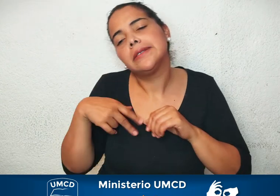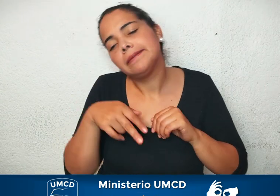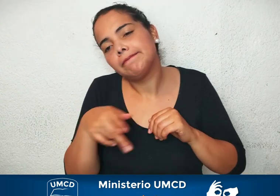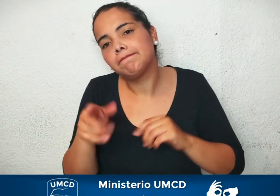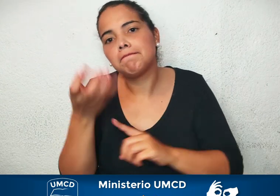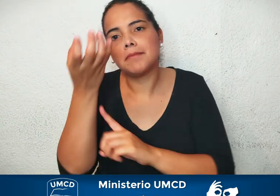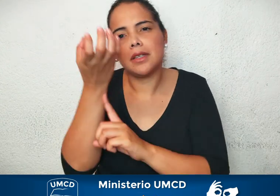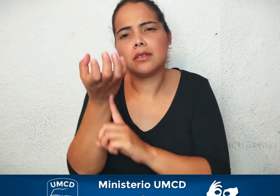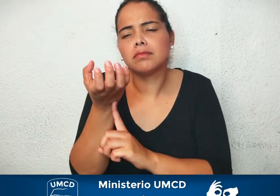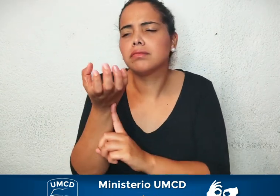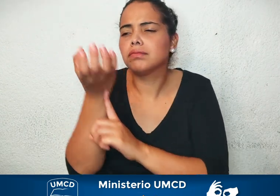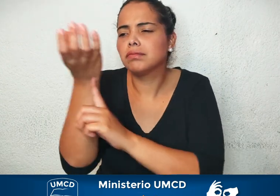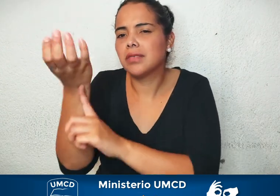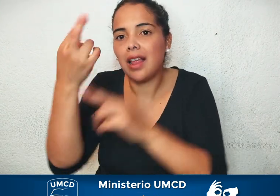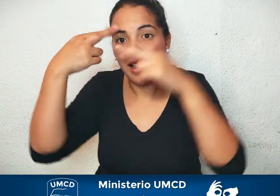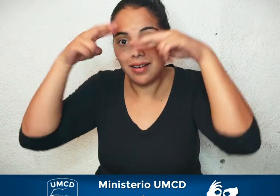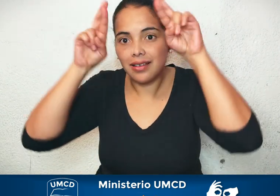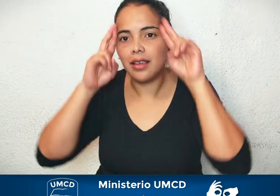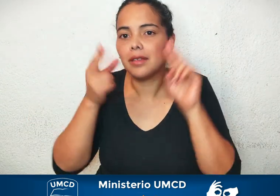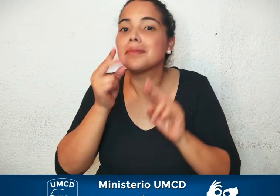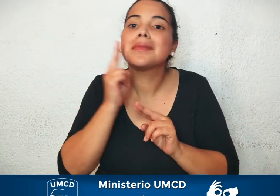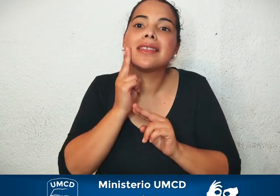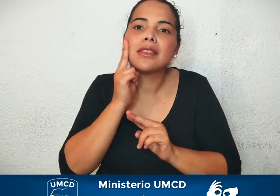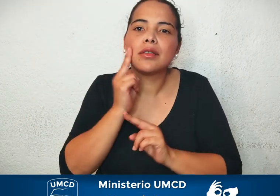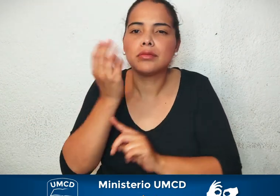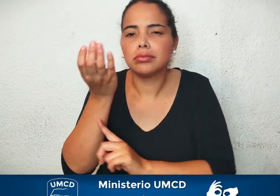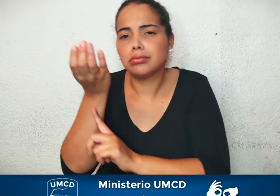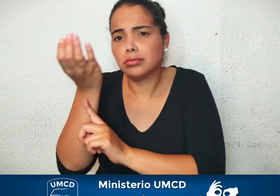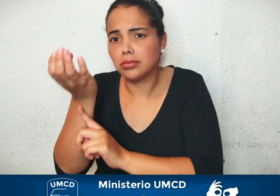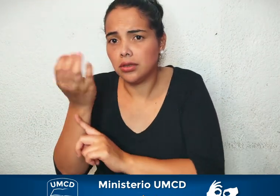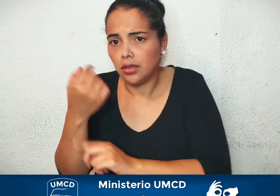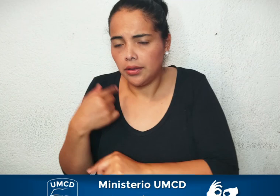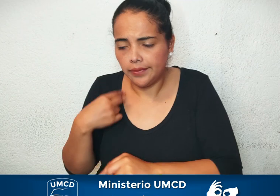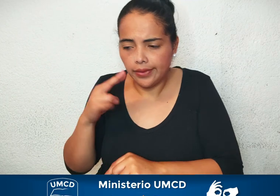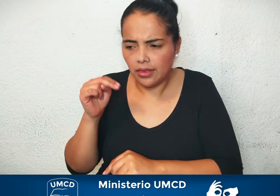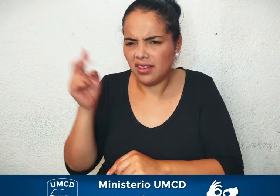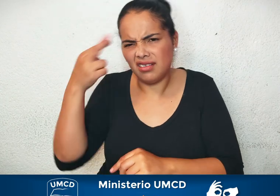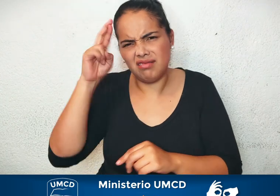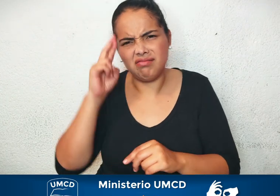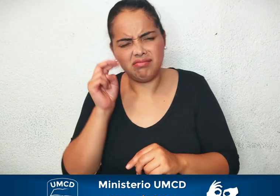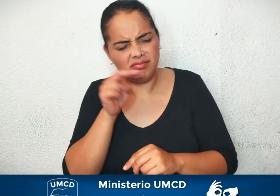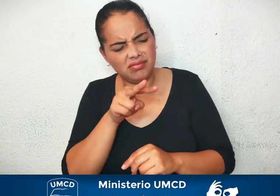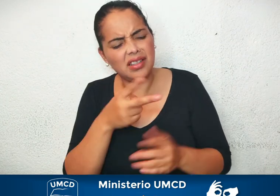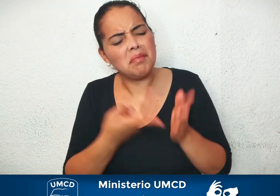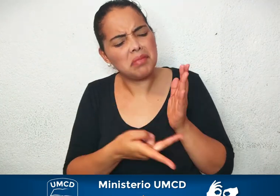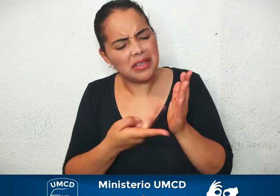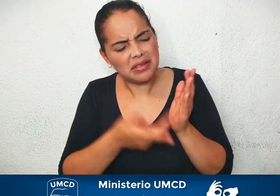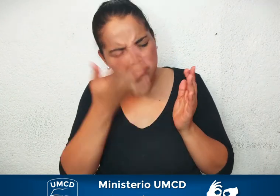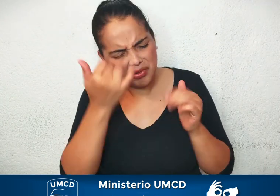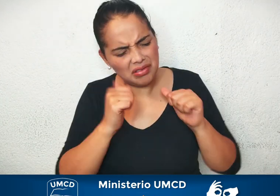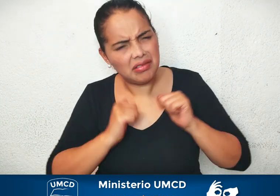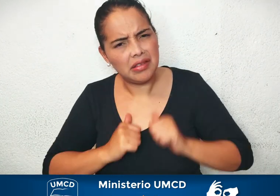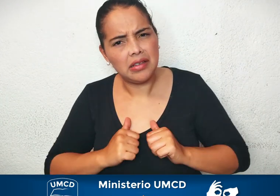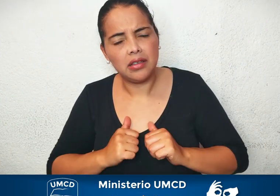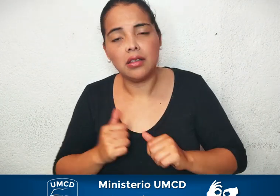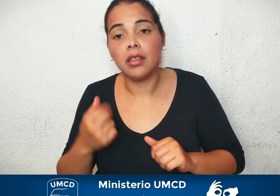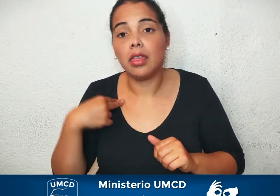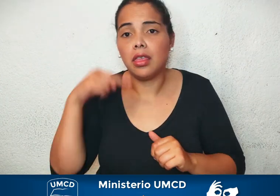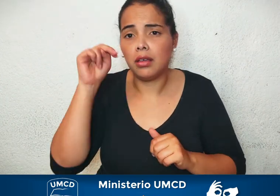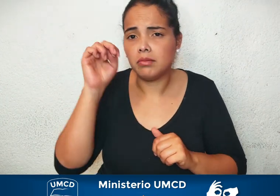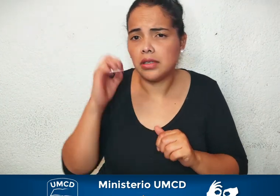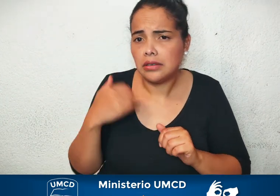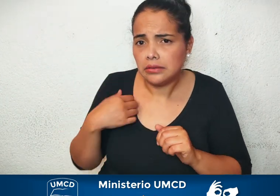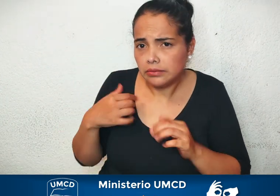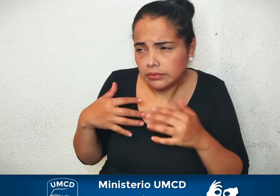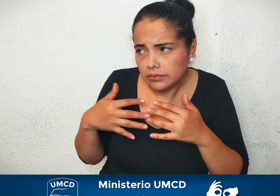a él acontecido, afligido, y le dice: ¿qué te pasa? Con temor, obviamente, Nehemías le responde. Y hay que entender